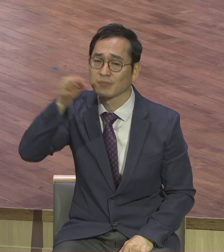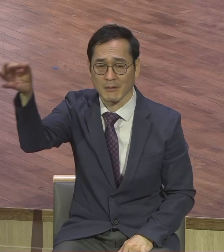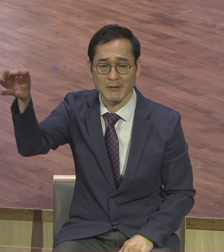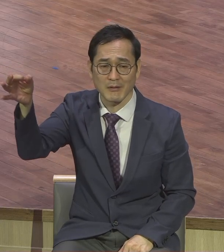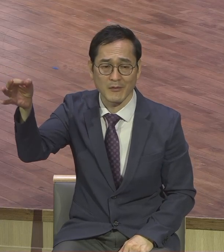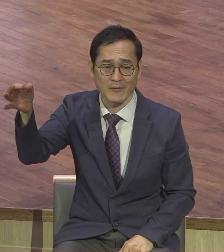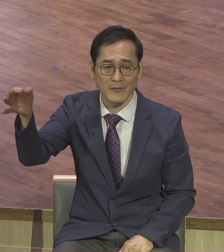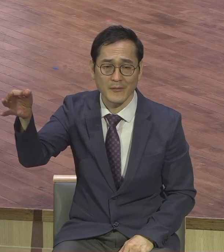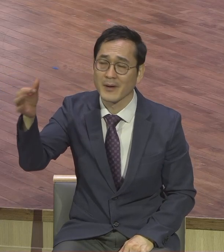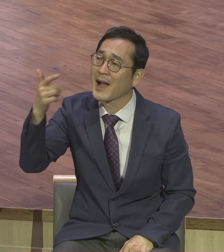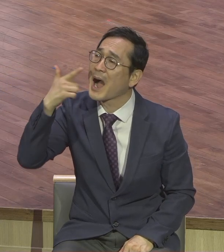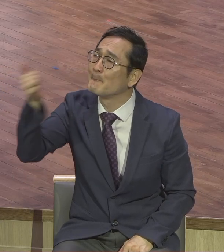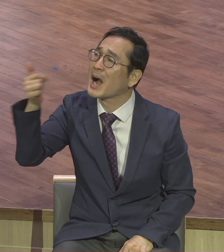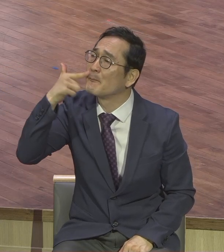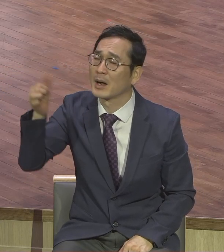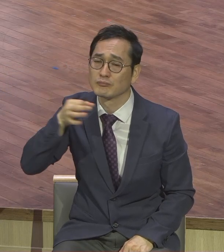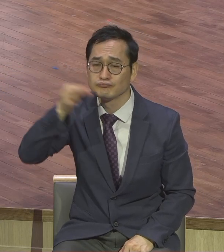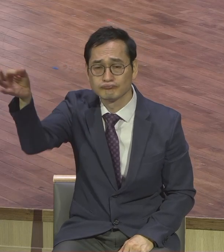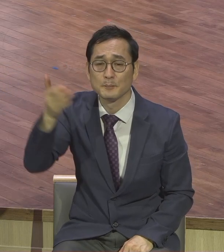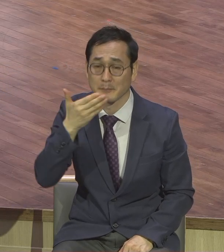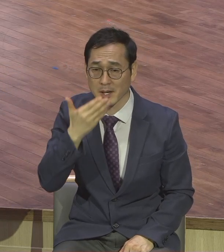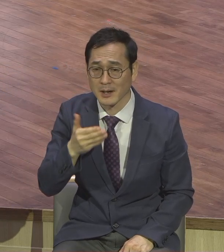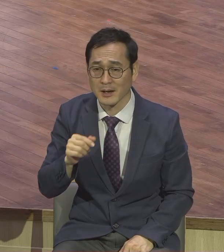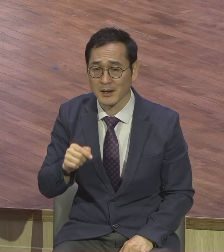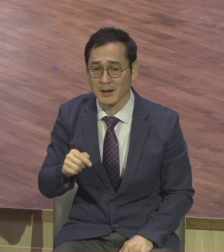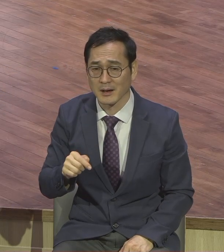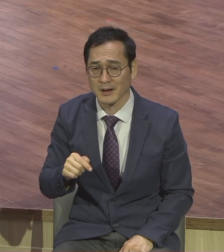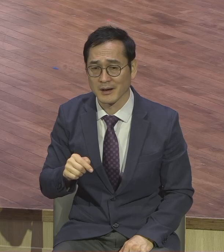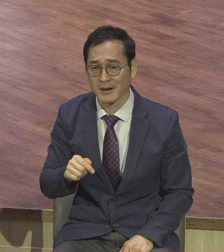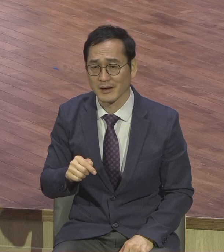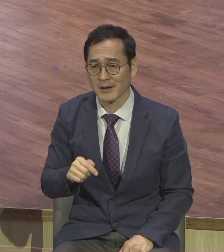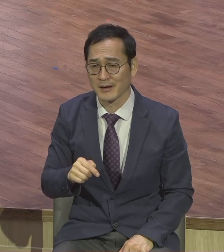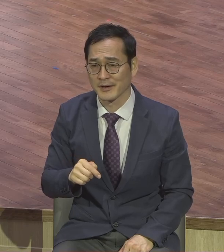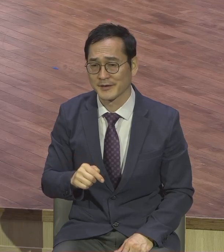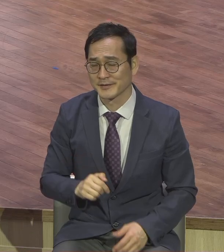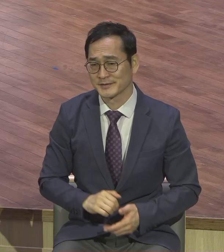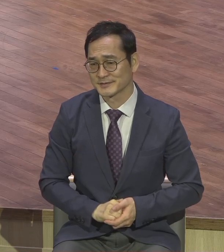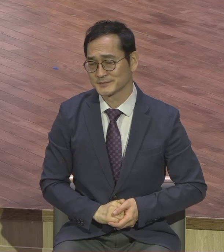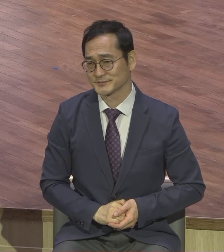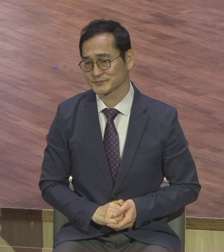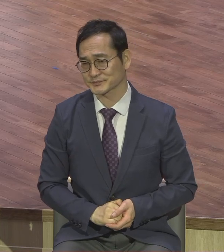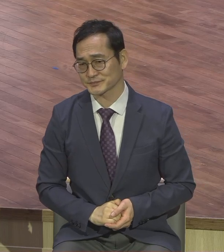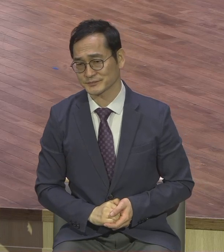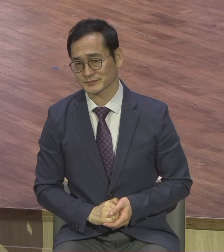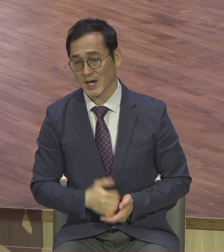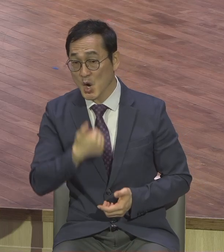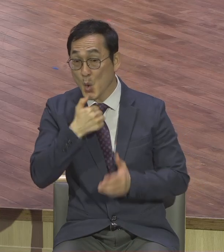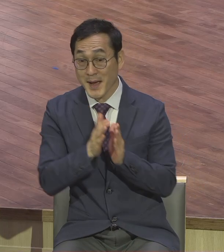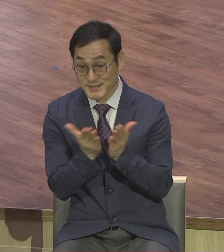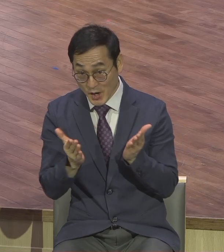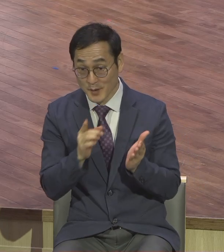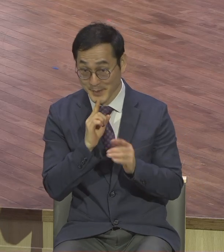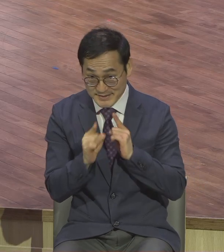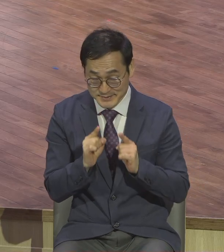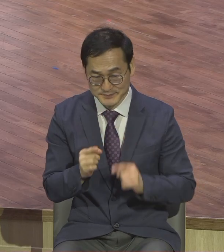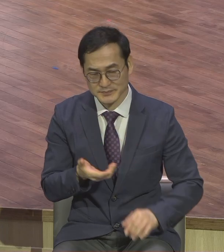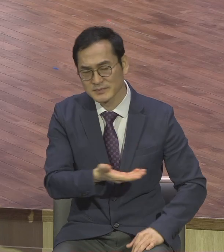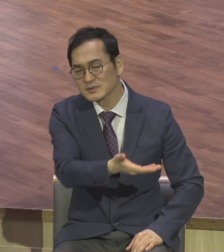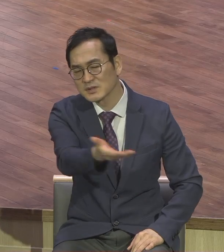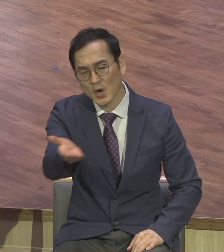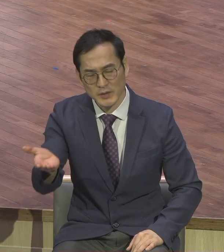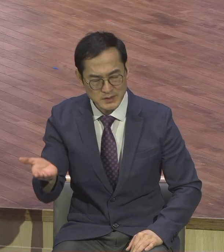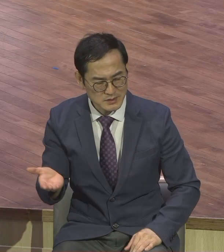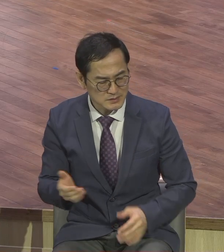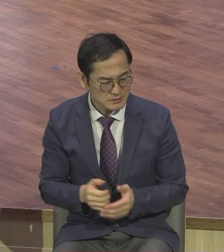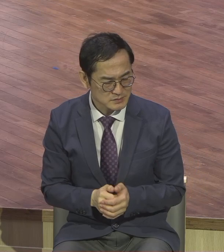아빠라. 자, 로마서 8장 15절로 16절에 보면 너희는 다시